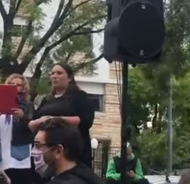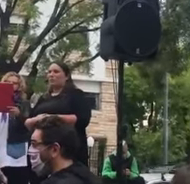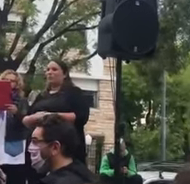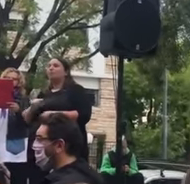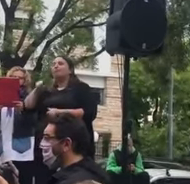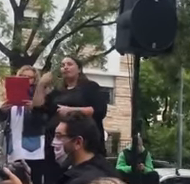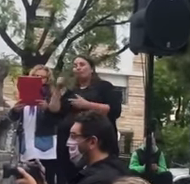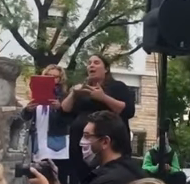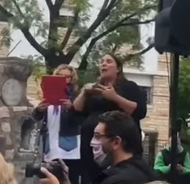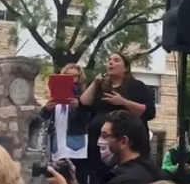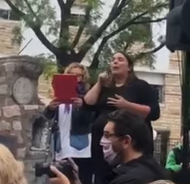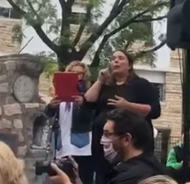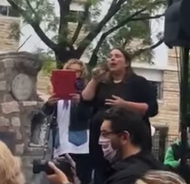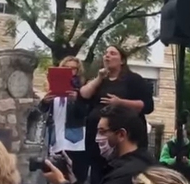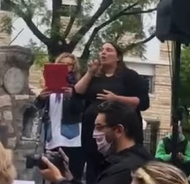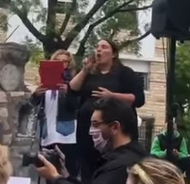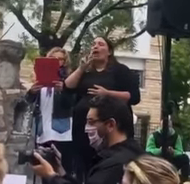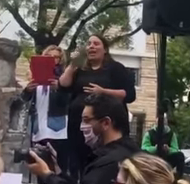Victoria Pugliese,